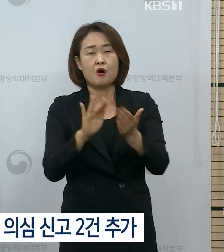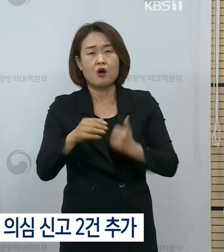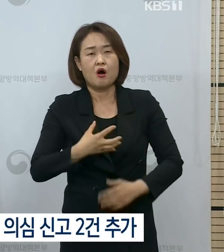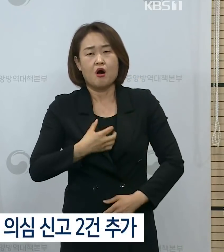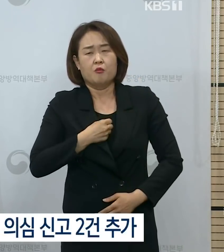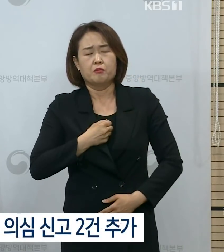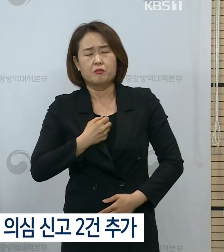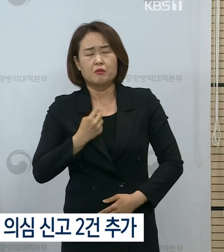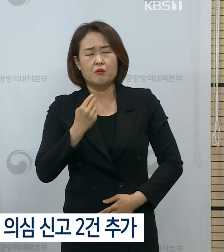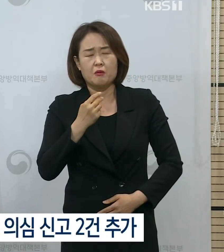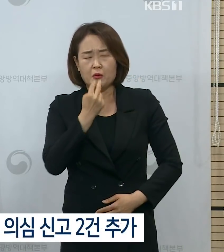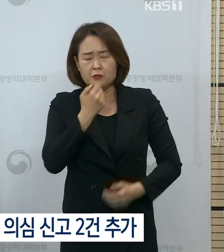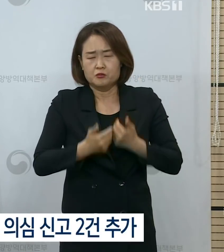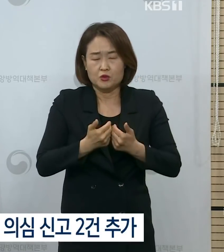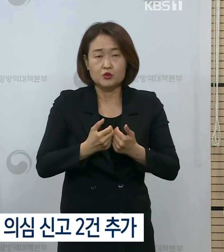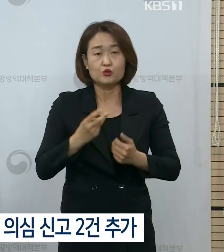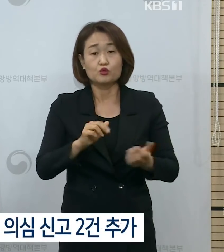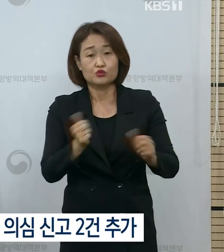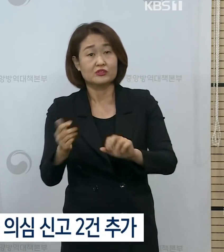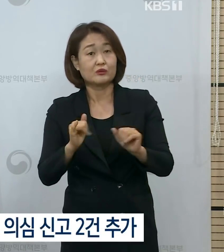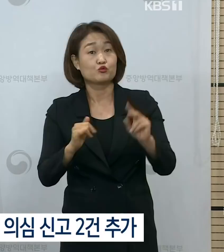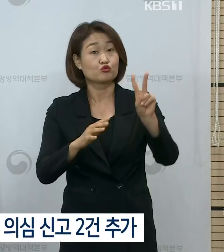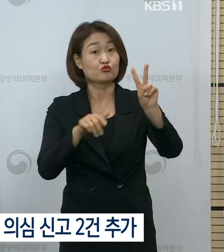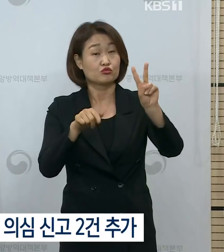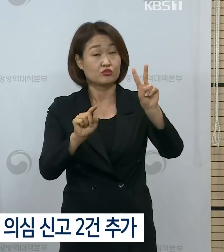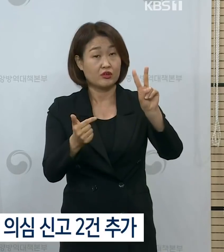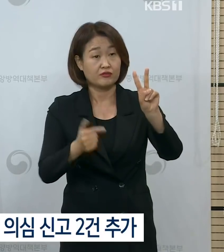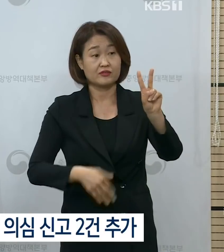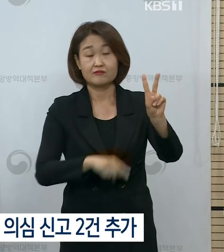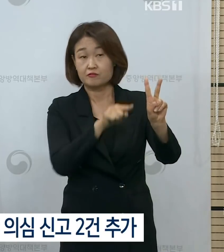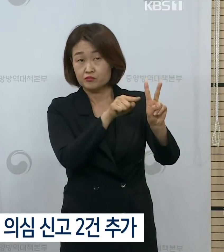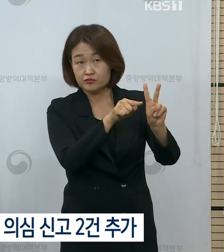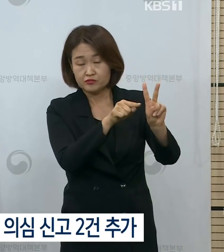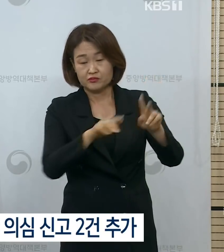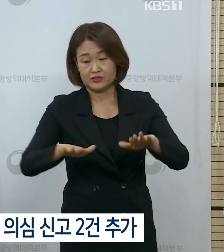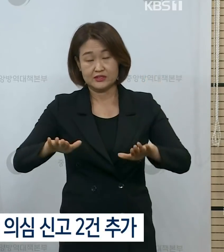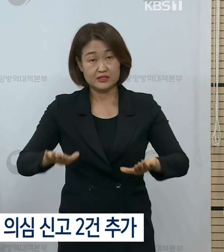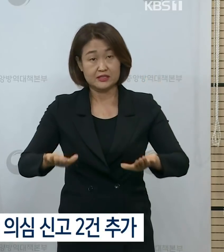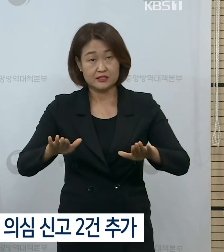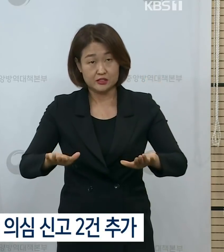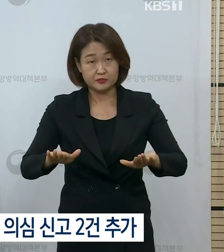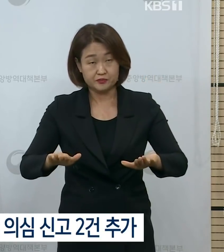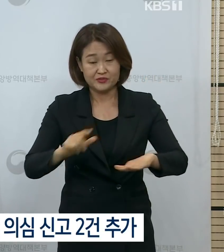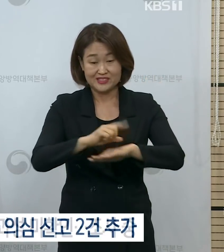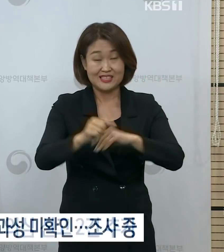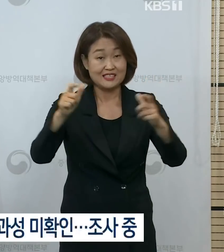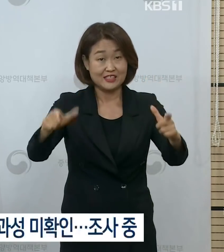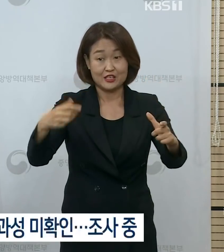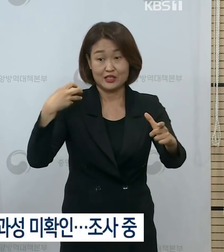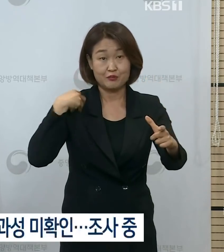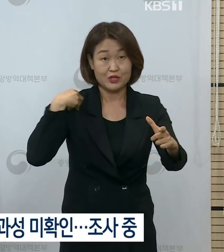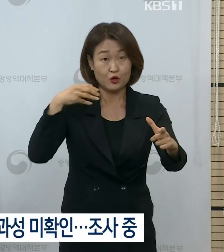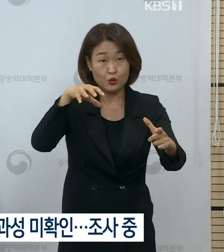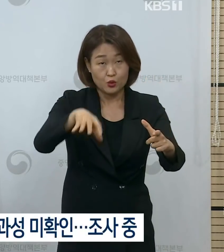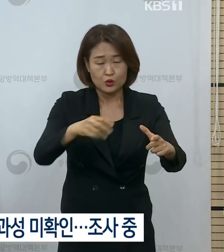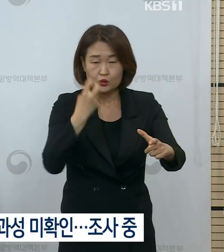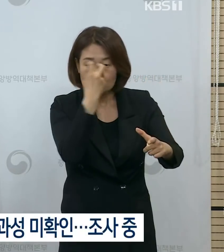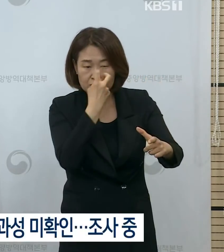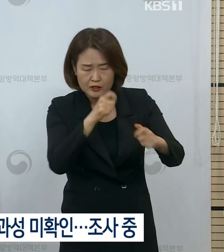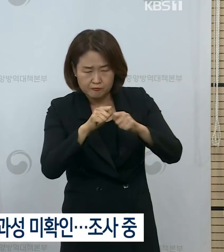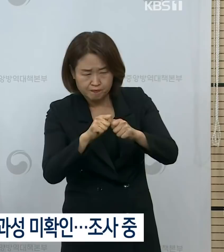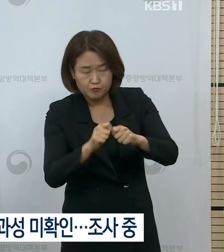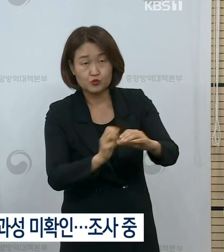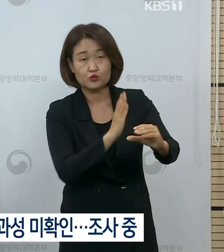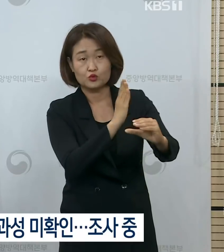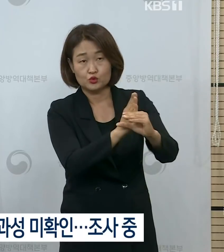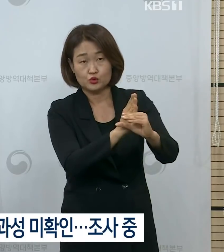추가로 신고되었습니다. 신규 사망 2건에 대해서는 현재 해당 지자체에서 조사가 진행 중에